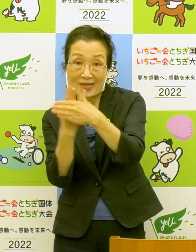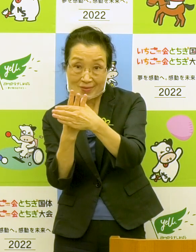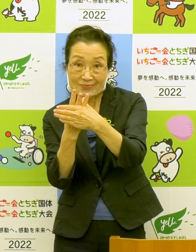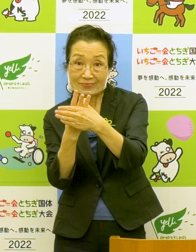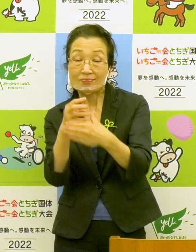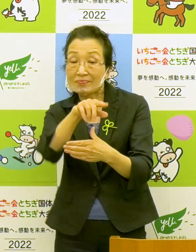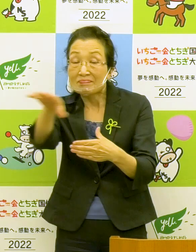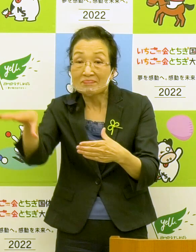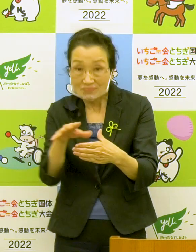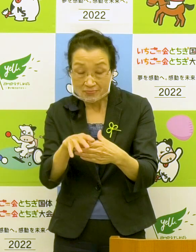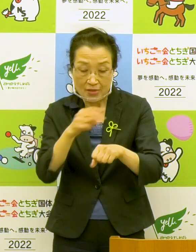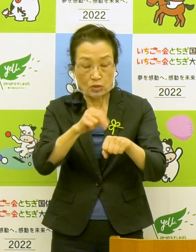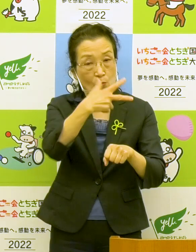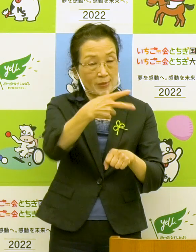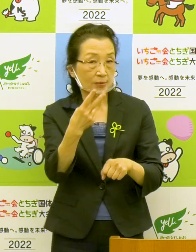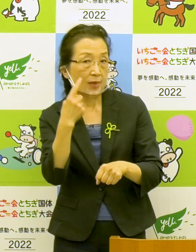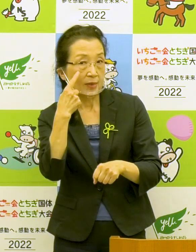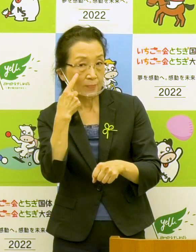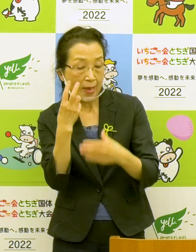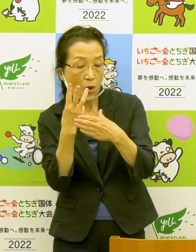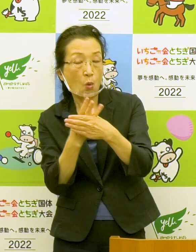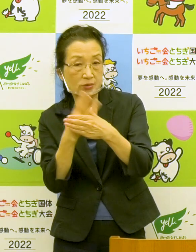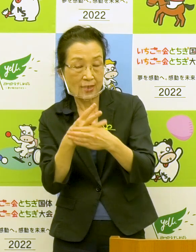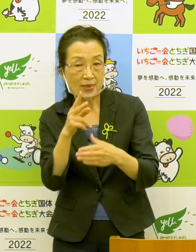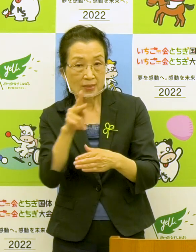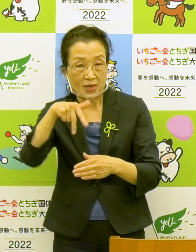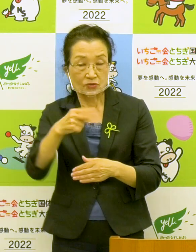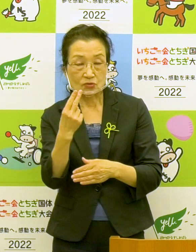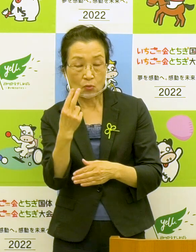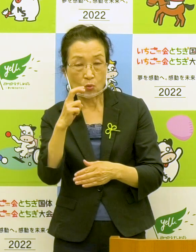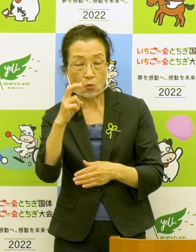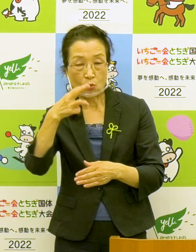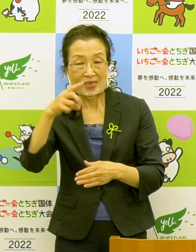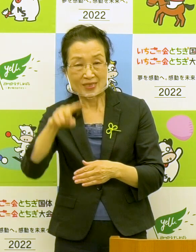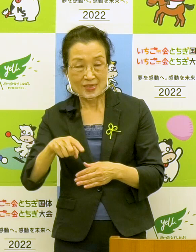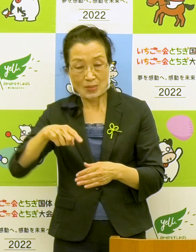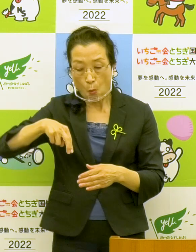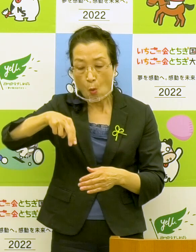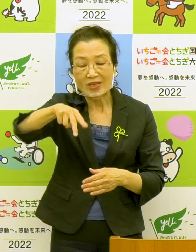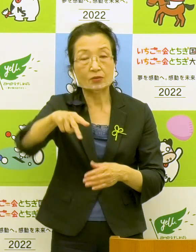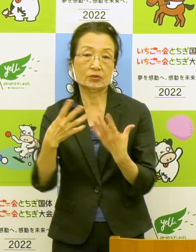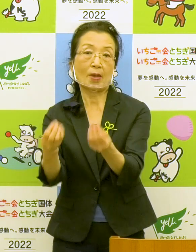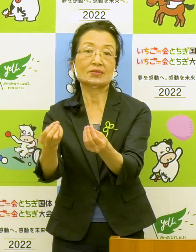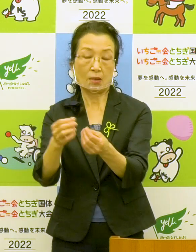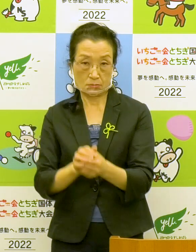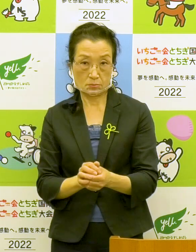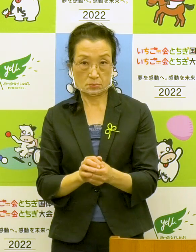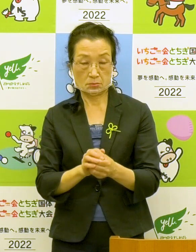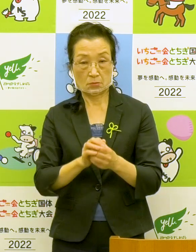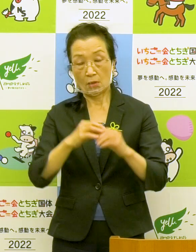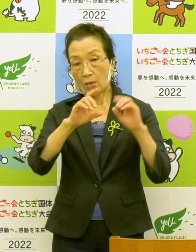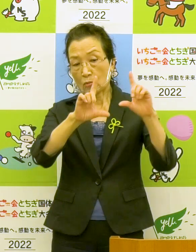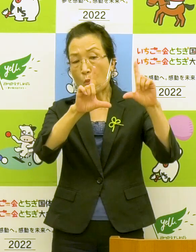塩原市では2回目となる温泉ガストロノミーウォーキングを行いました。東京などではです